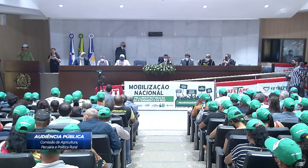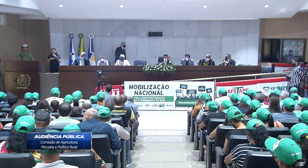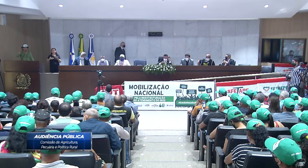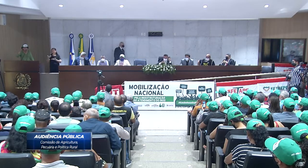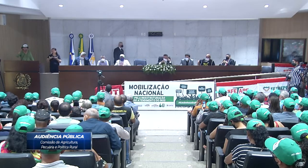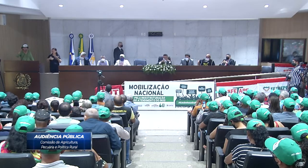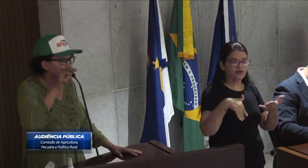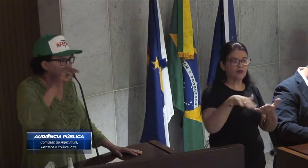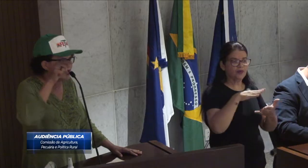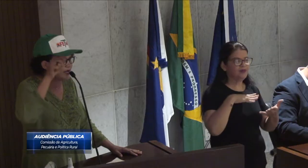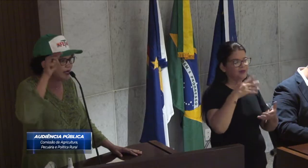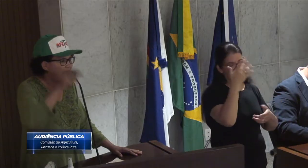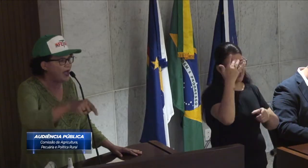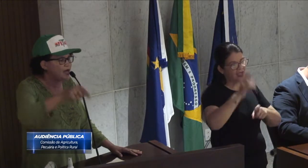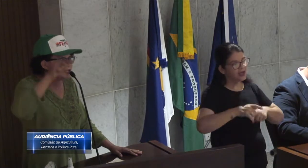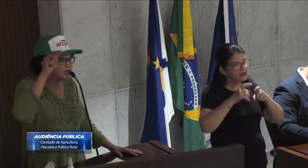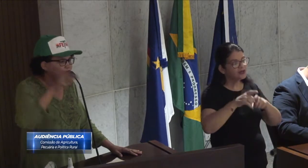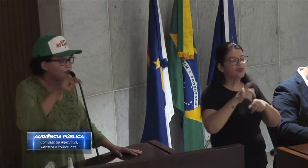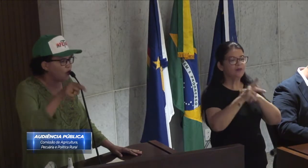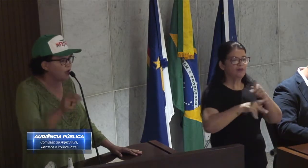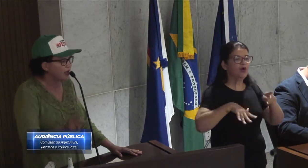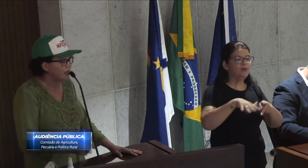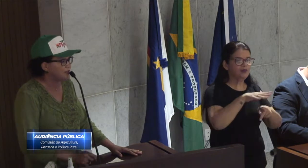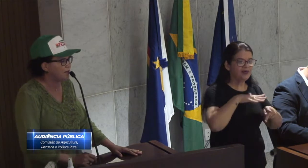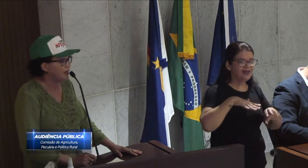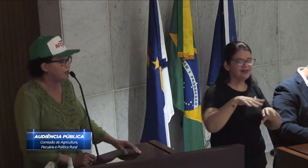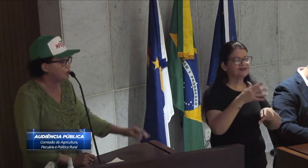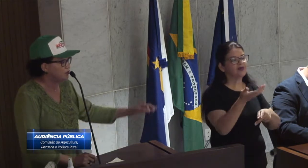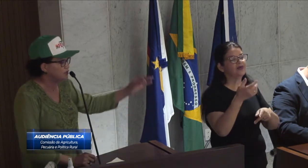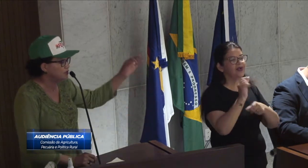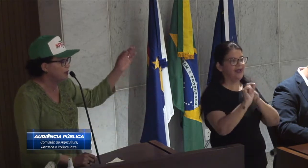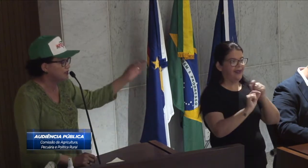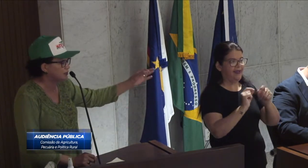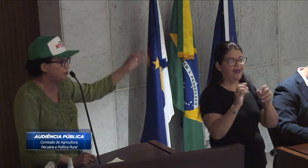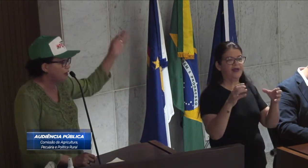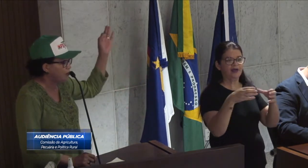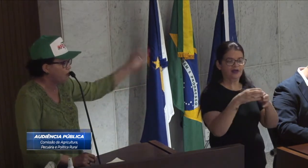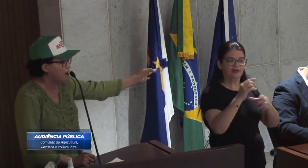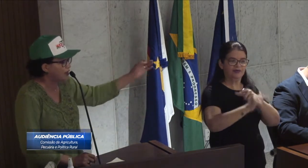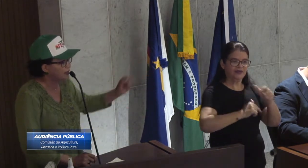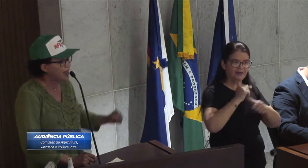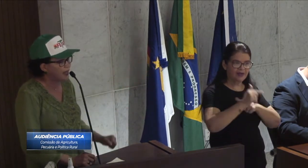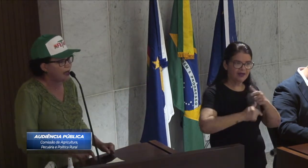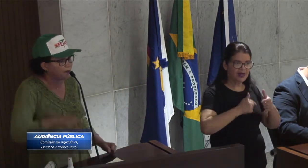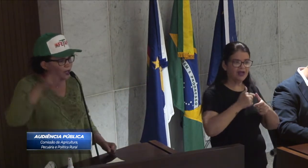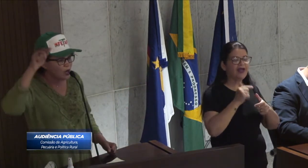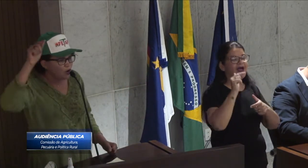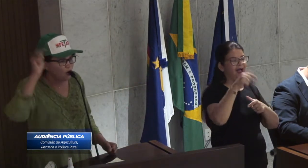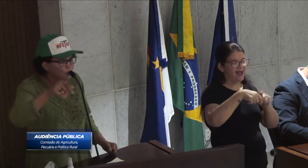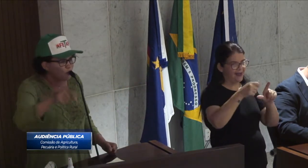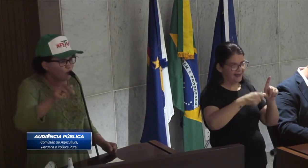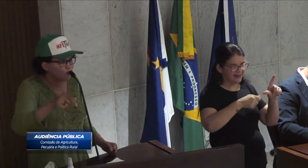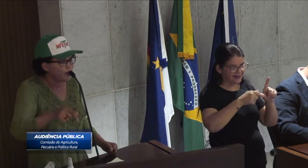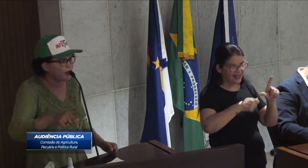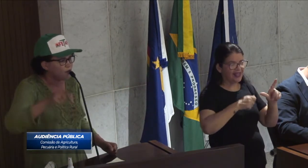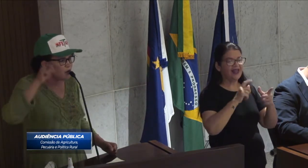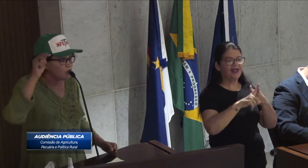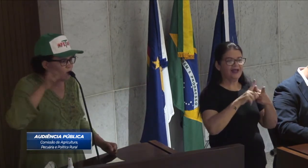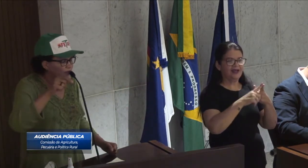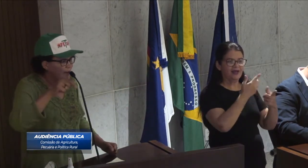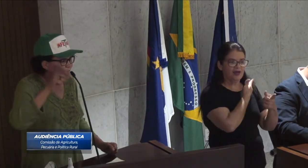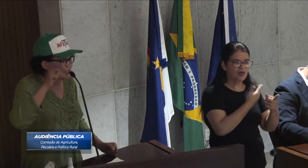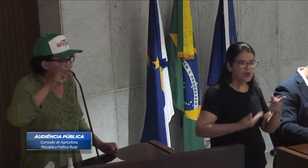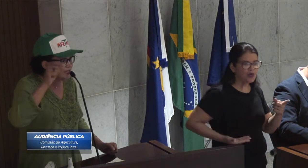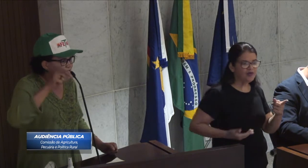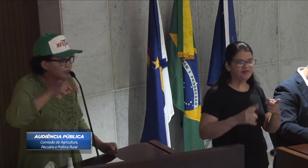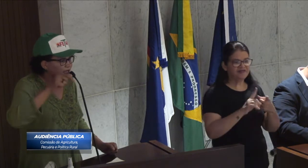a população pernambucana quer servidor e a classe trabalhadora nos espaços de poder, como aqui na Alep, como no governo, como